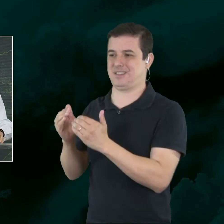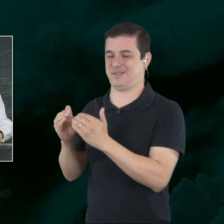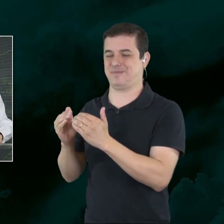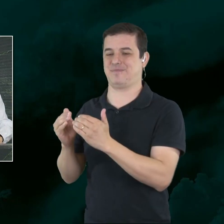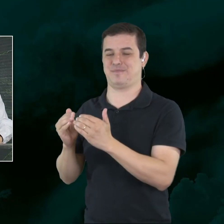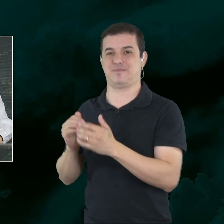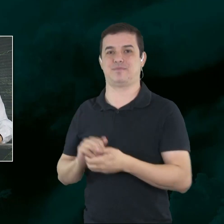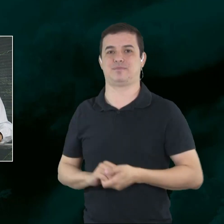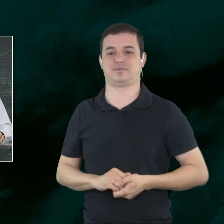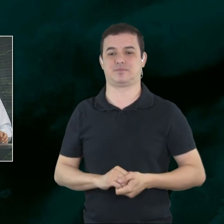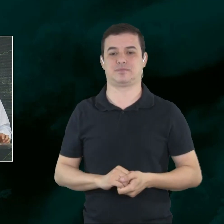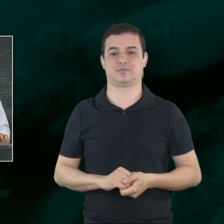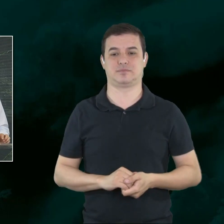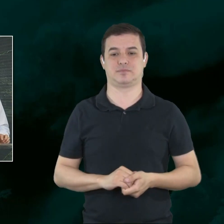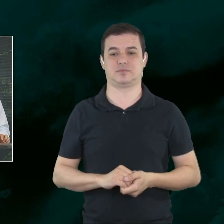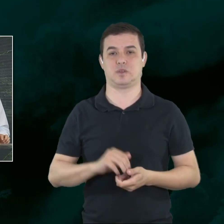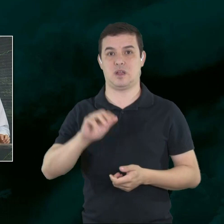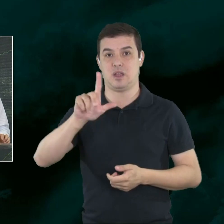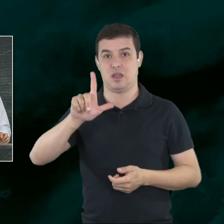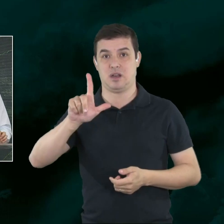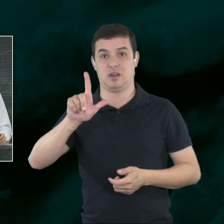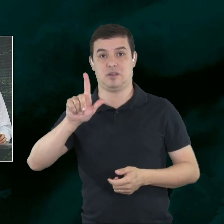O movimento LGBTQ+,